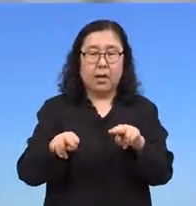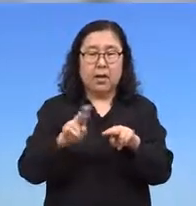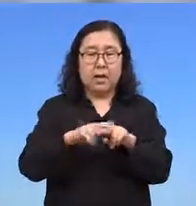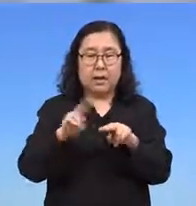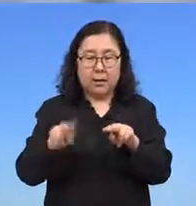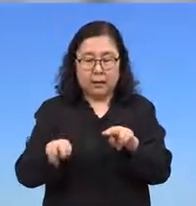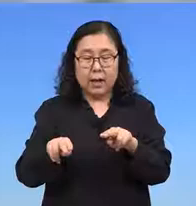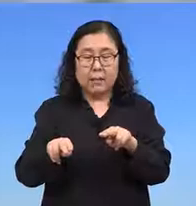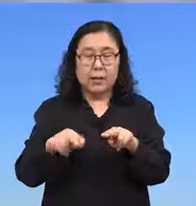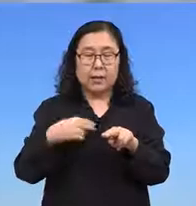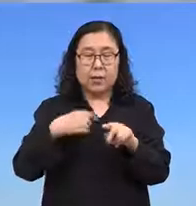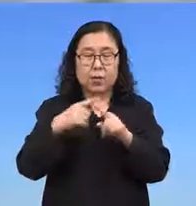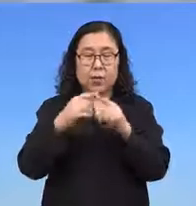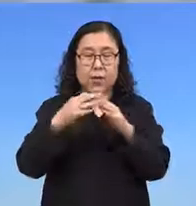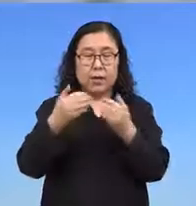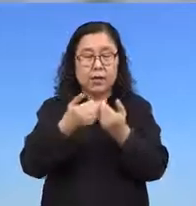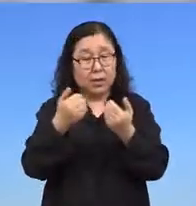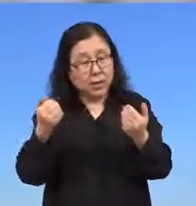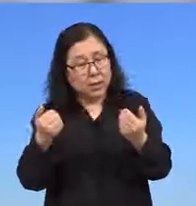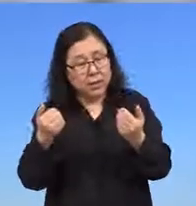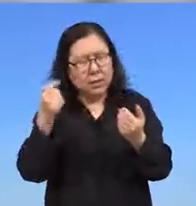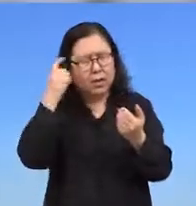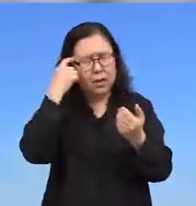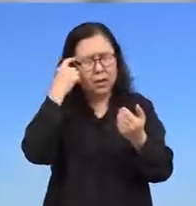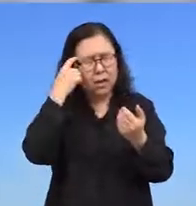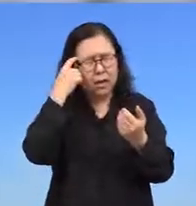그 생각만 하는데도 눈물이 나더라고요.